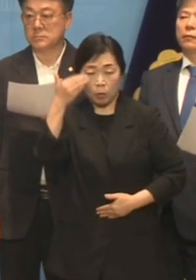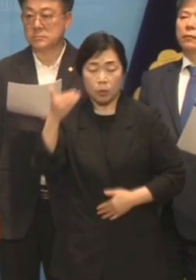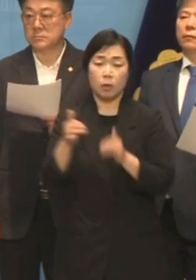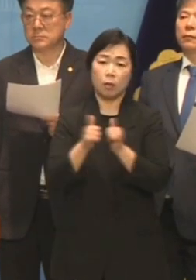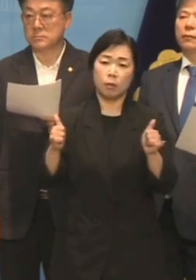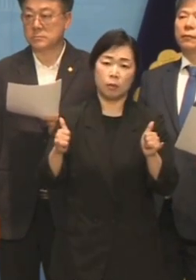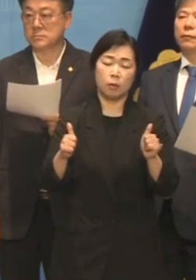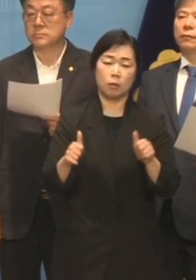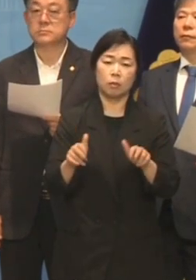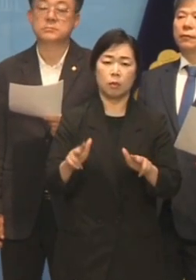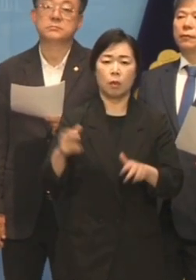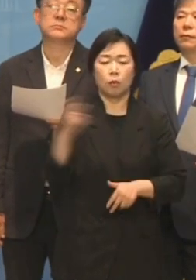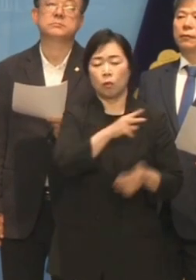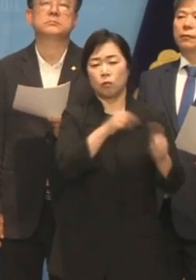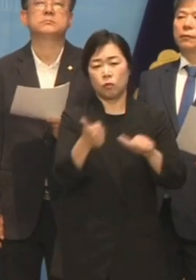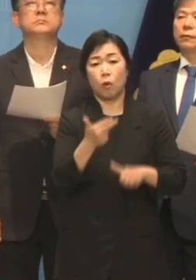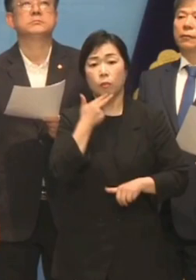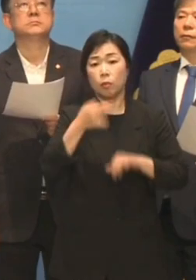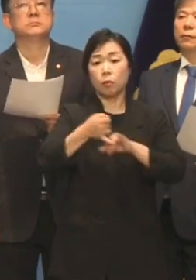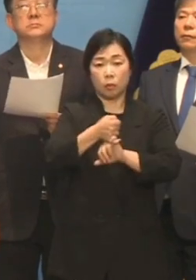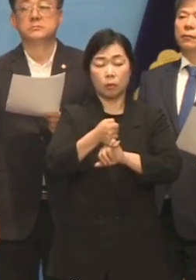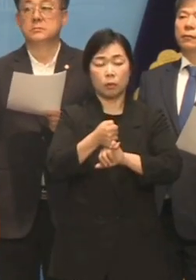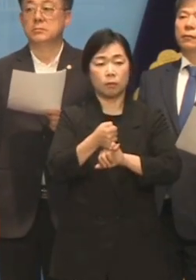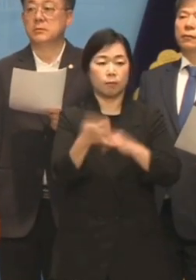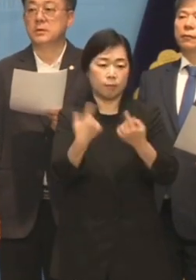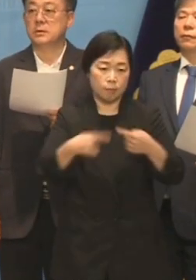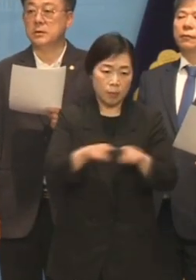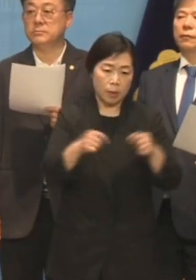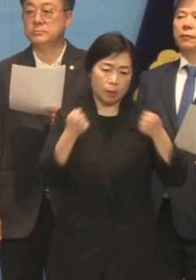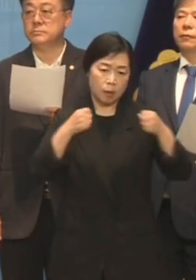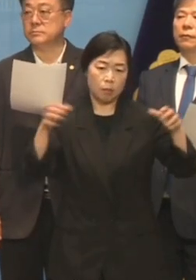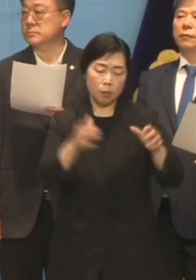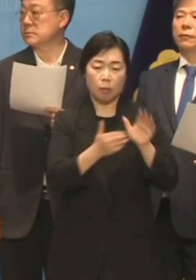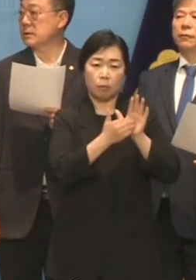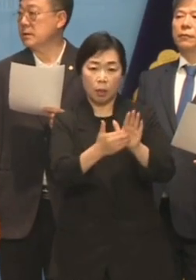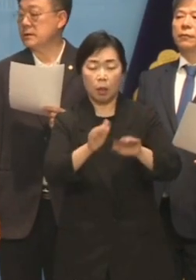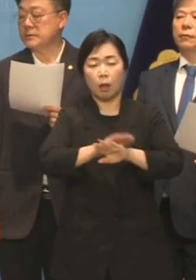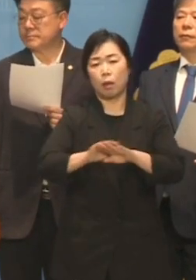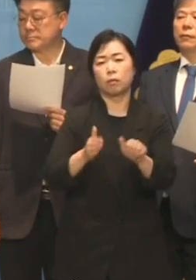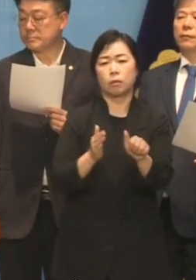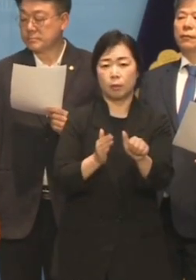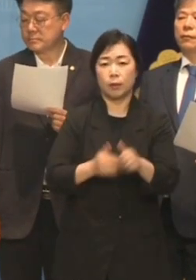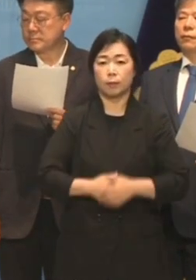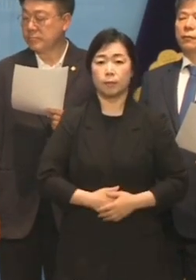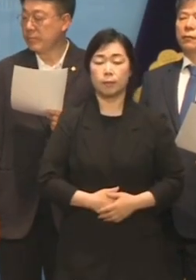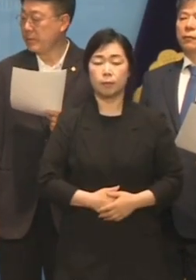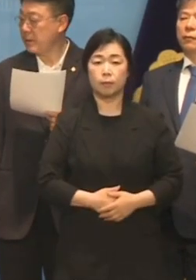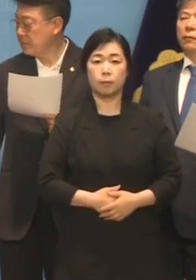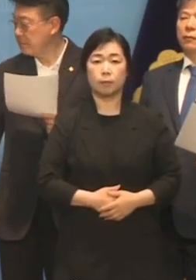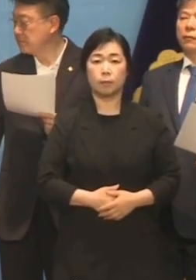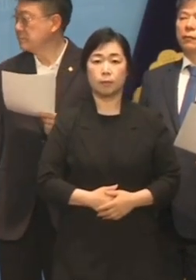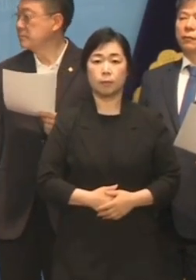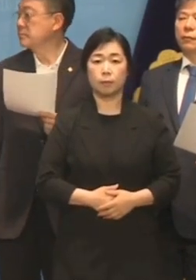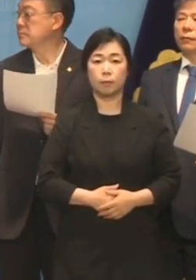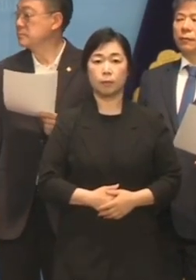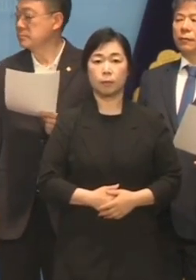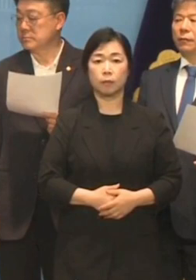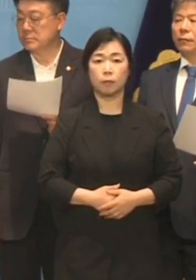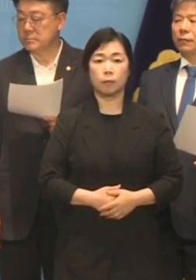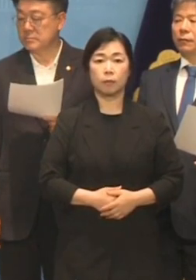청년들을 더 이상 희생되지 않도록 함께 힘을 합쳐서 막아주셨으면 고맙겠습니다.